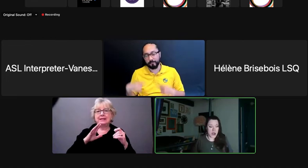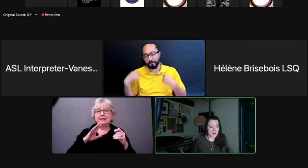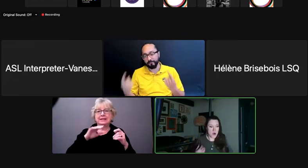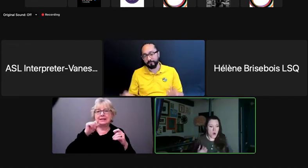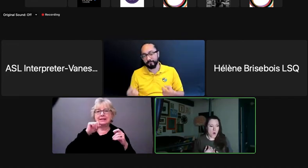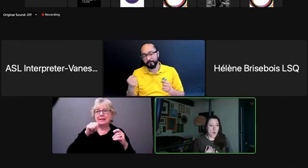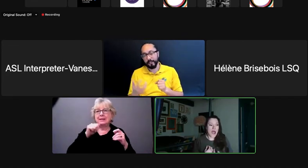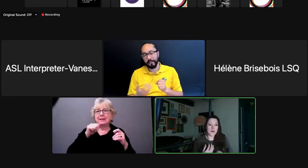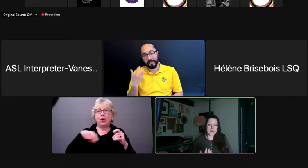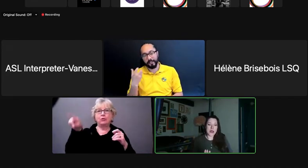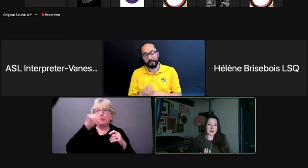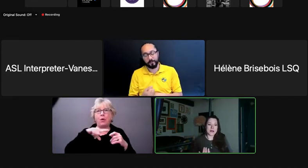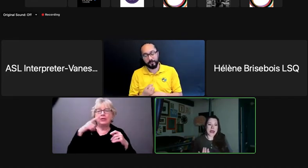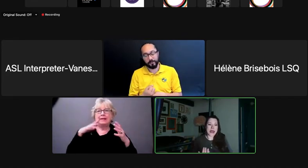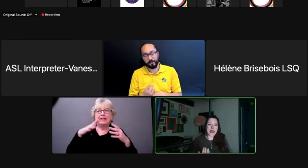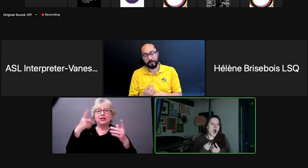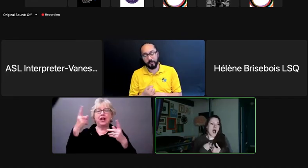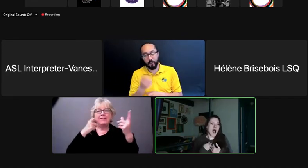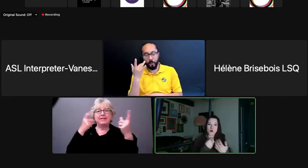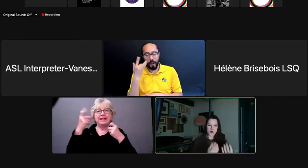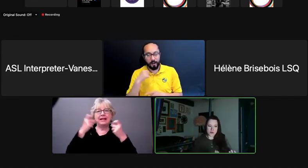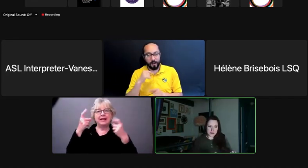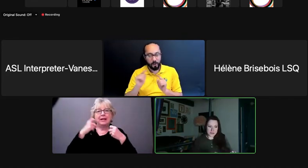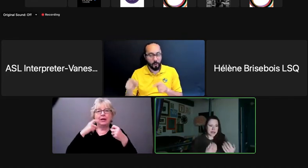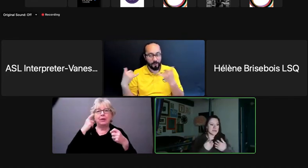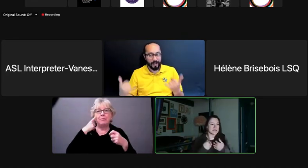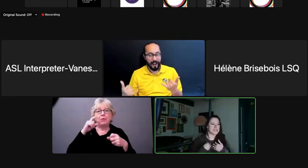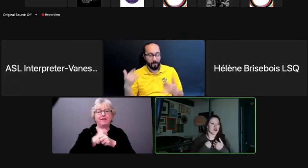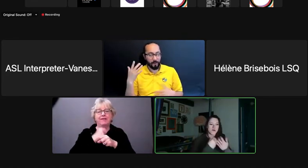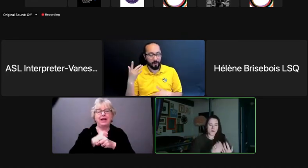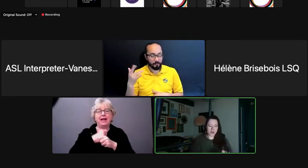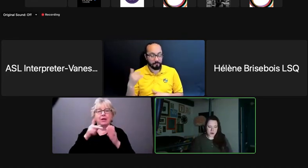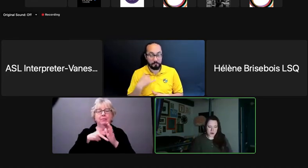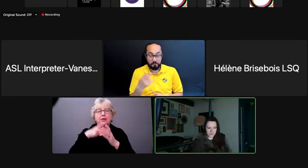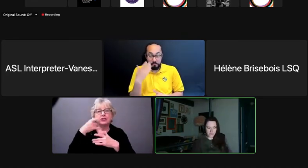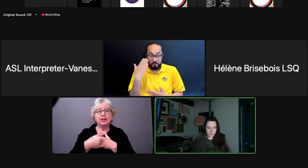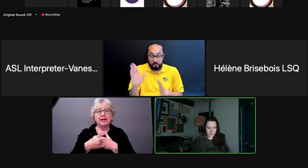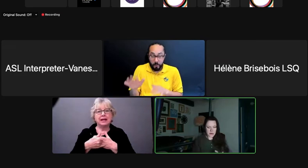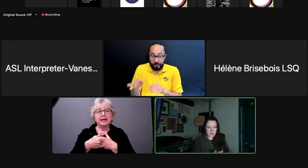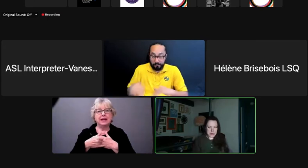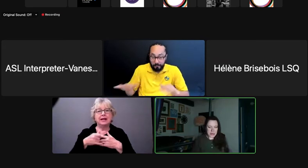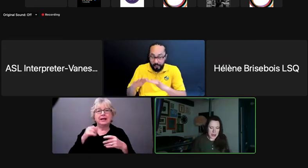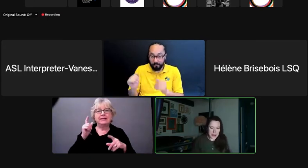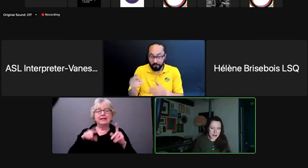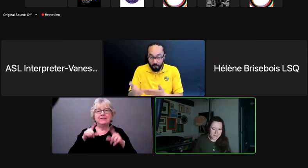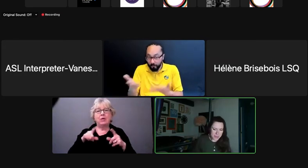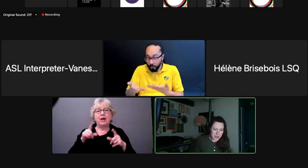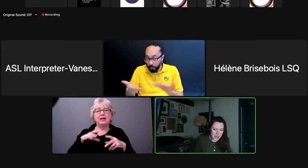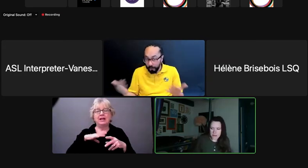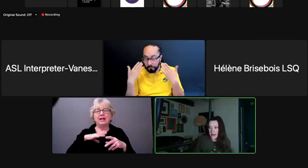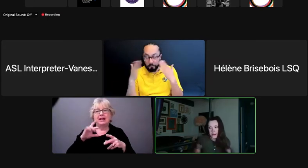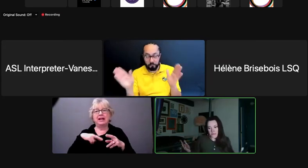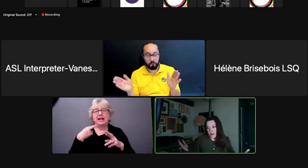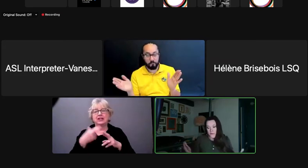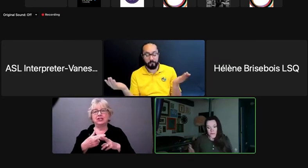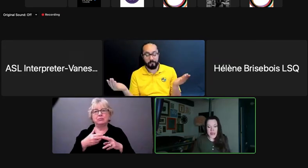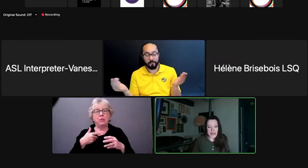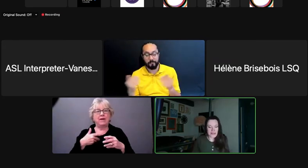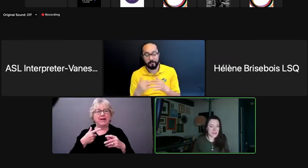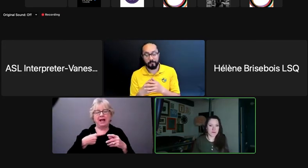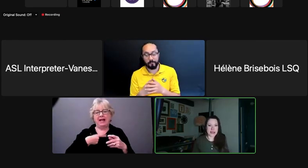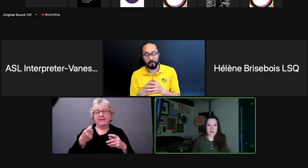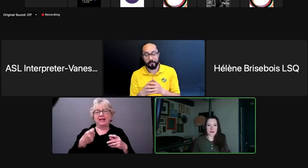invités pour ce qui est de l'élaboration du projet et puis parfois il y une réaction à savoir pourquoi est-ce que je suis invitée maintenant